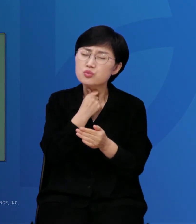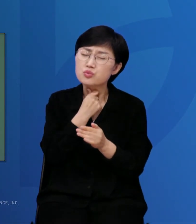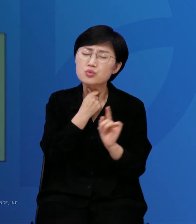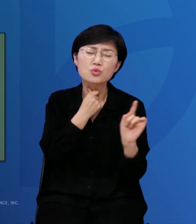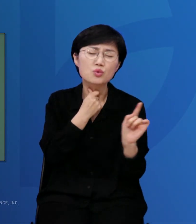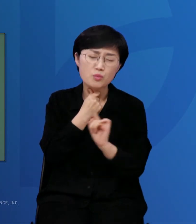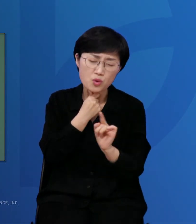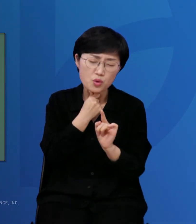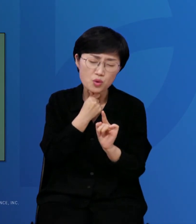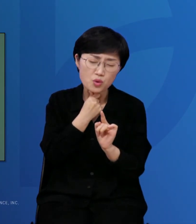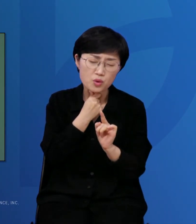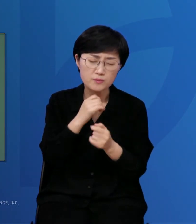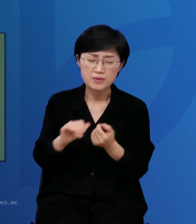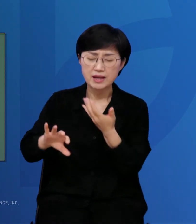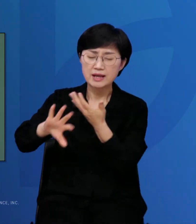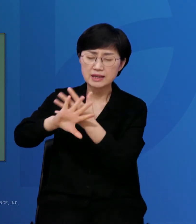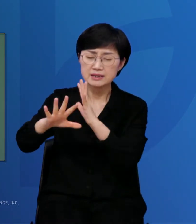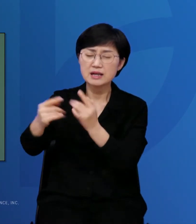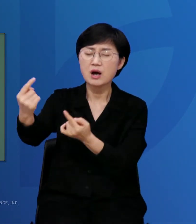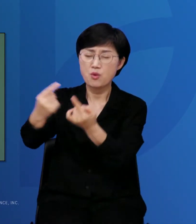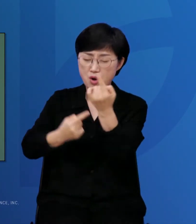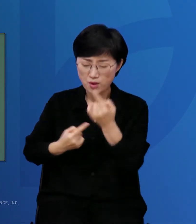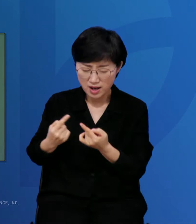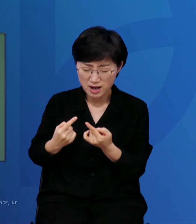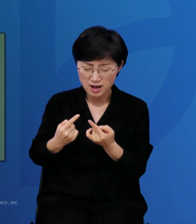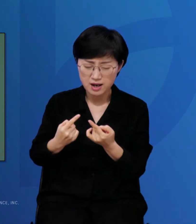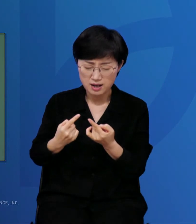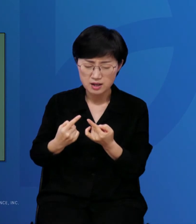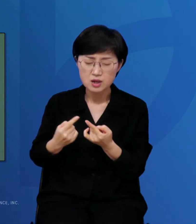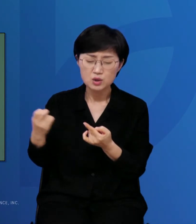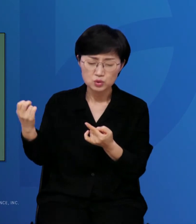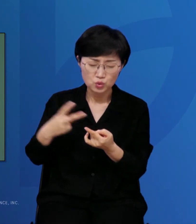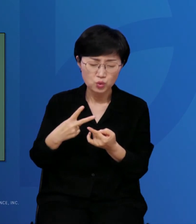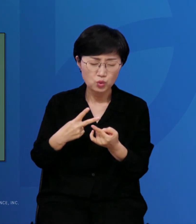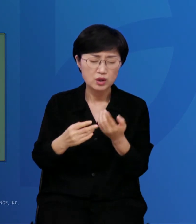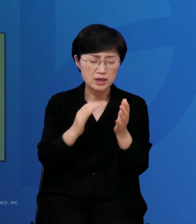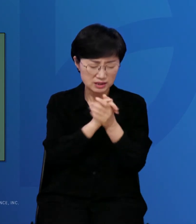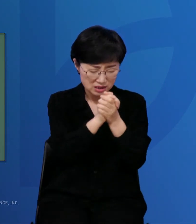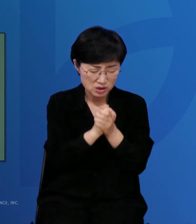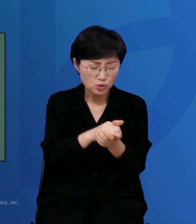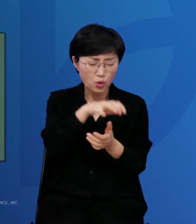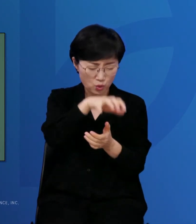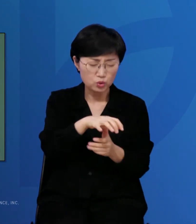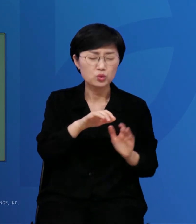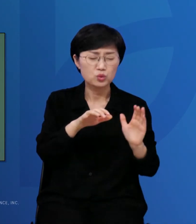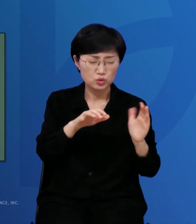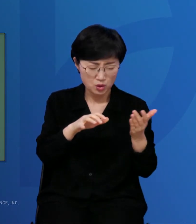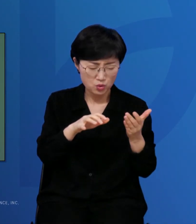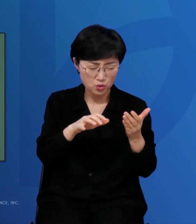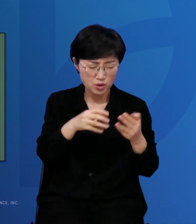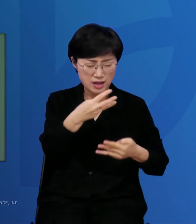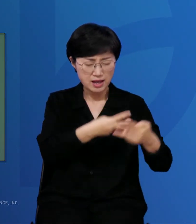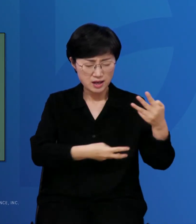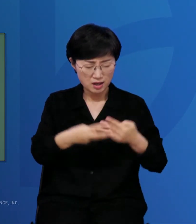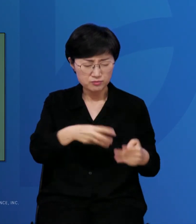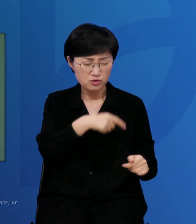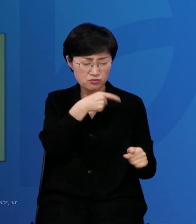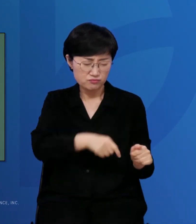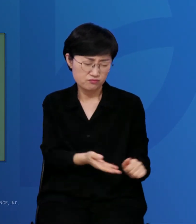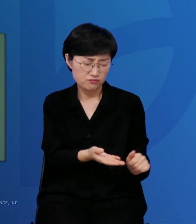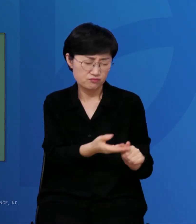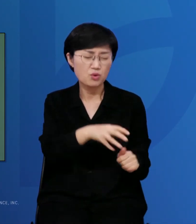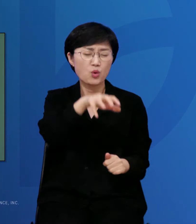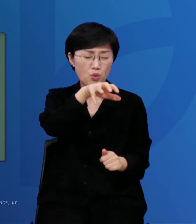此刻通过我们线上的圣殿建堂献身礼拜。 이방인의 뜰, 기도의 뜰, 아이들의 뜰을 붙잡고 크고 비밀한 성전을 준비하게 하시니